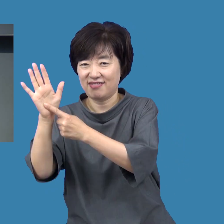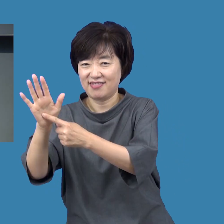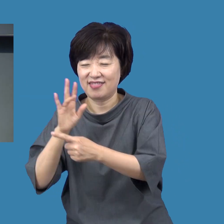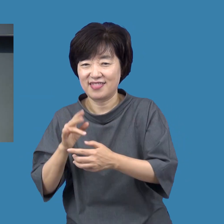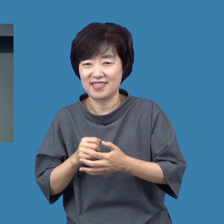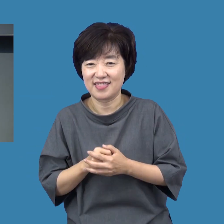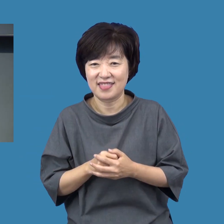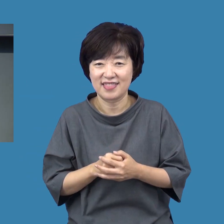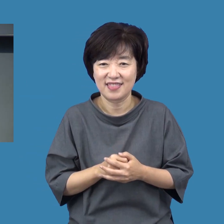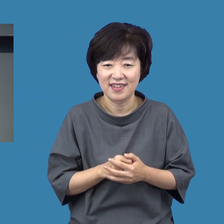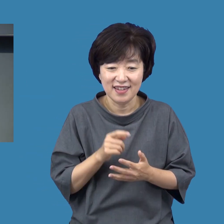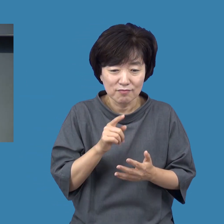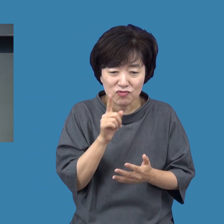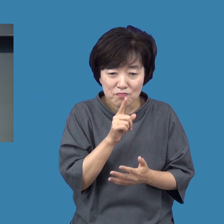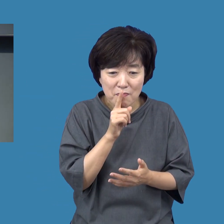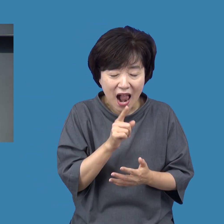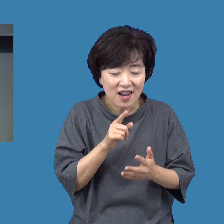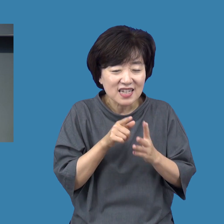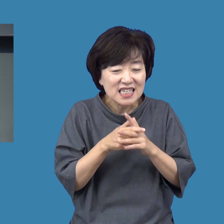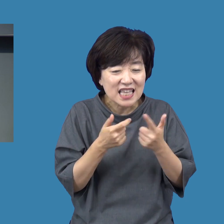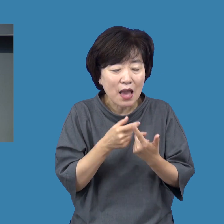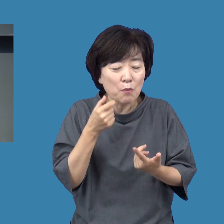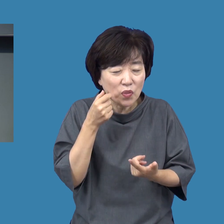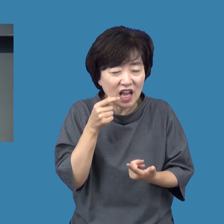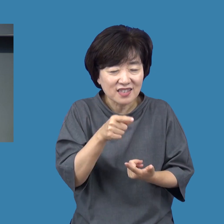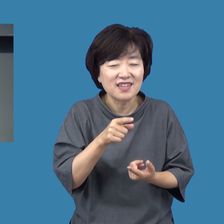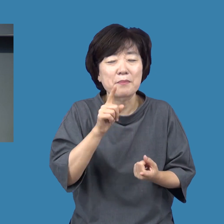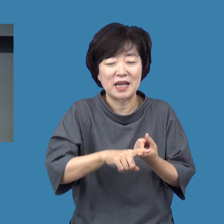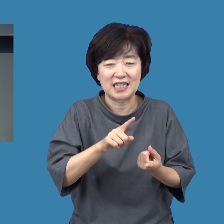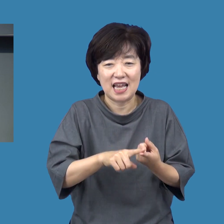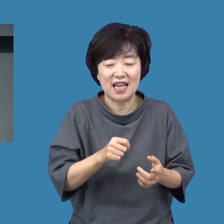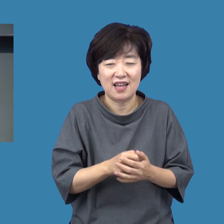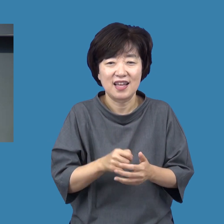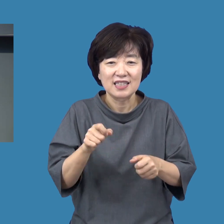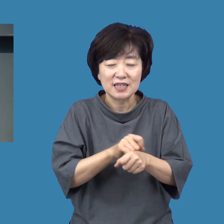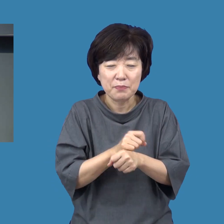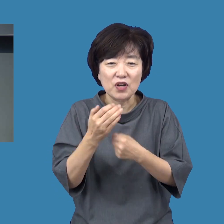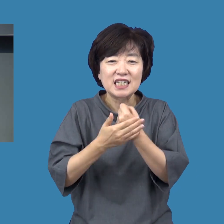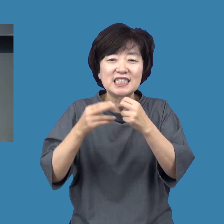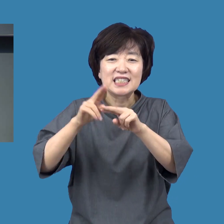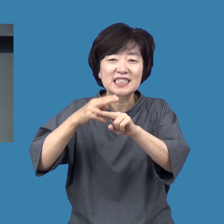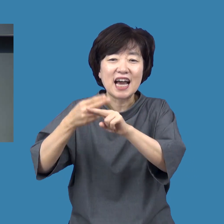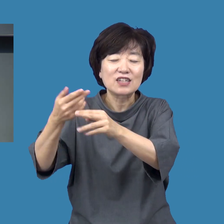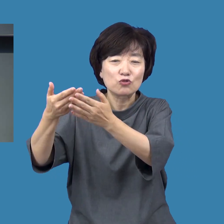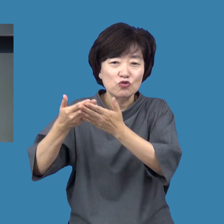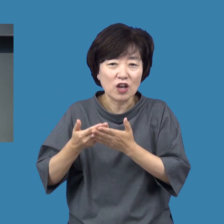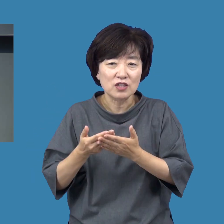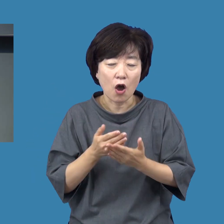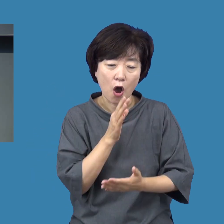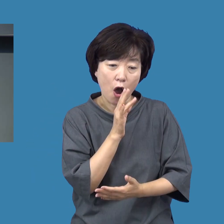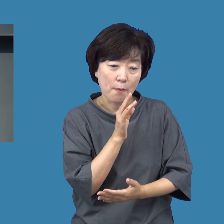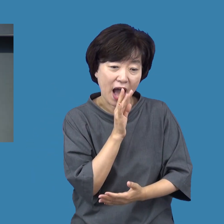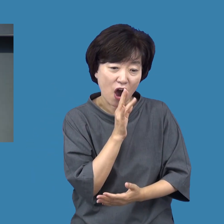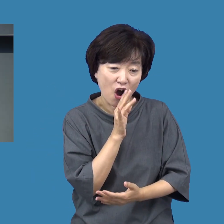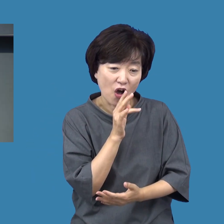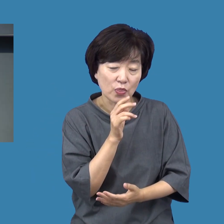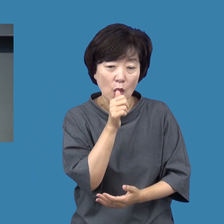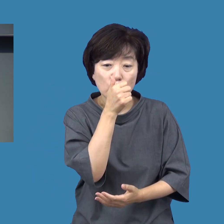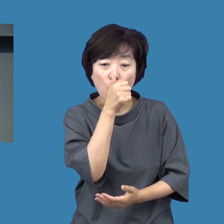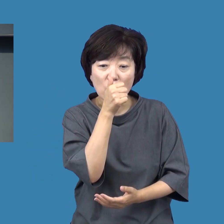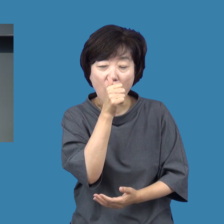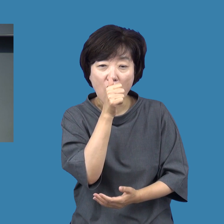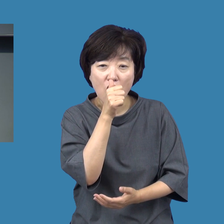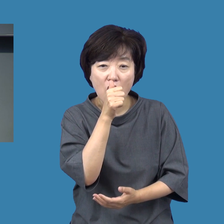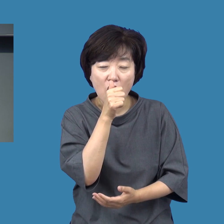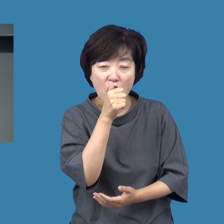게 정상입니다. 사람은 그러니까 특별히 하나님의 은사를 주셔서 방언 통변의 은사를 주셨다면 모를까? 그렇지 않은. 그러니까 방언